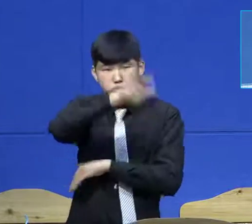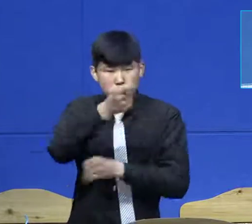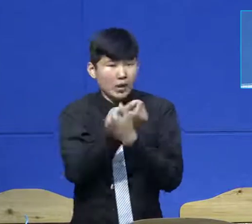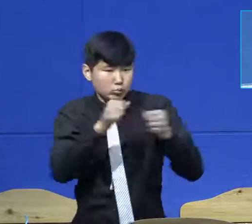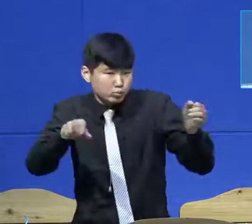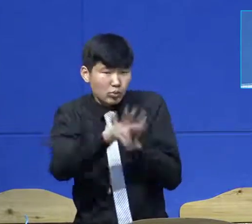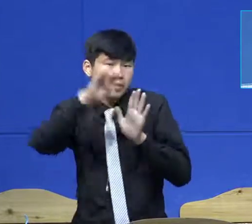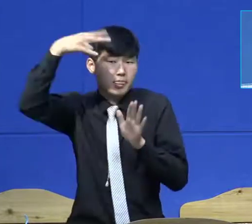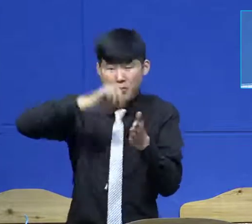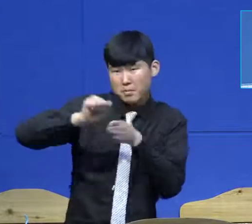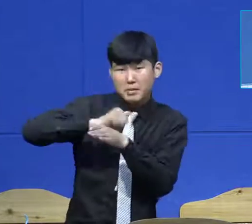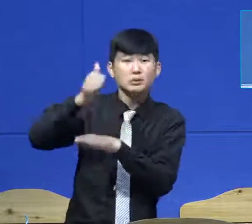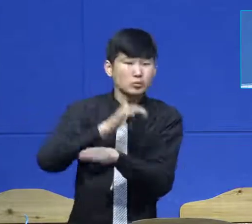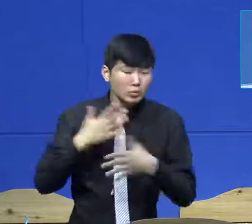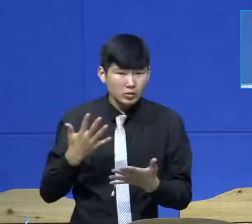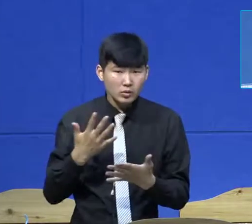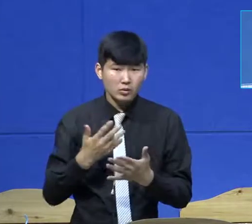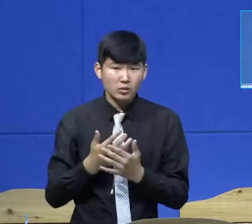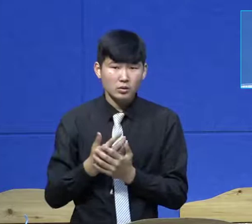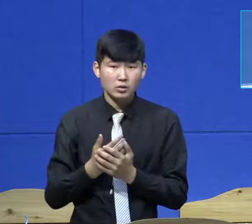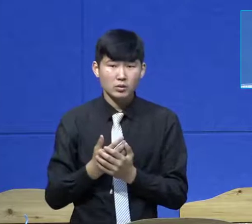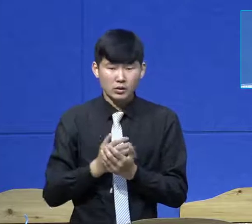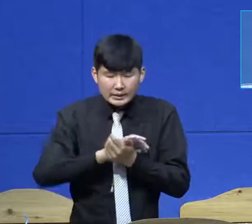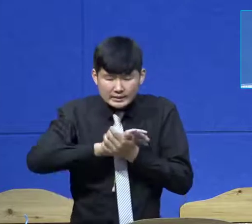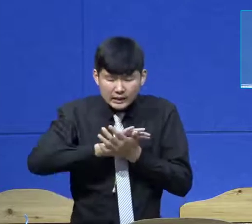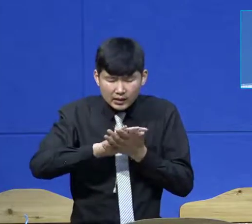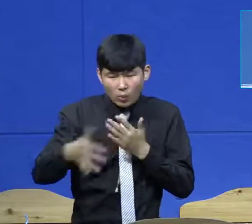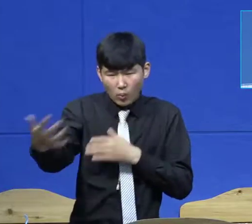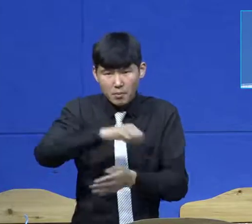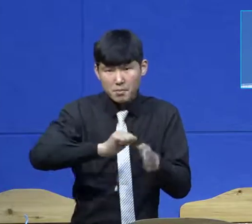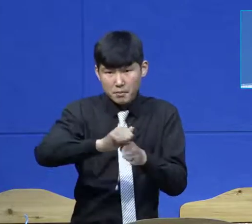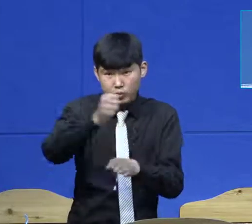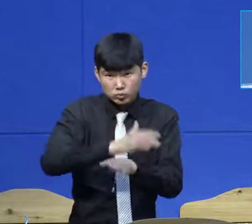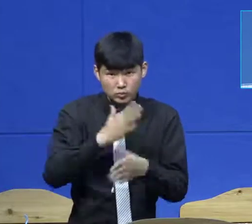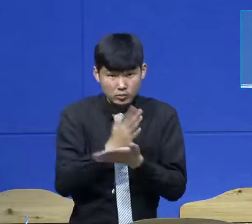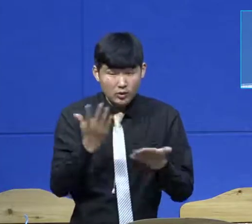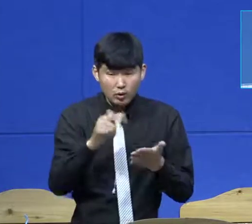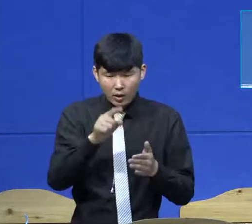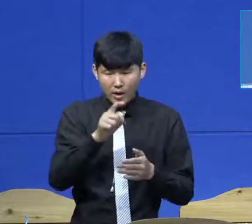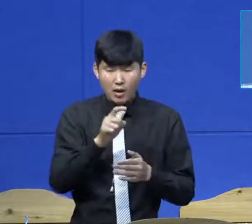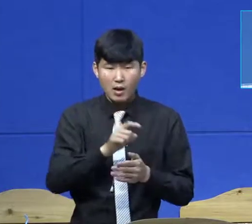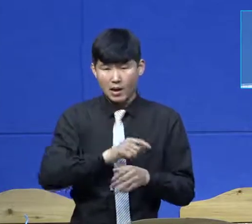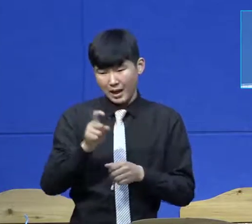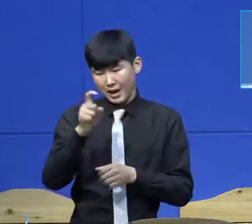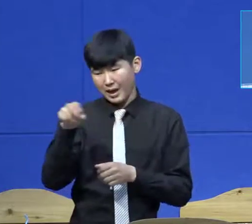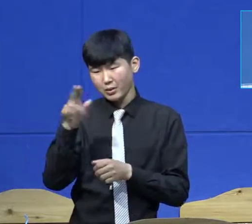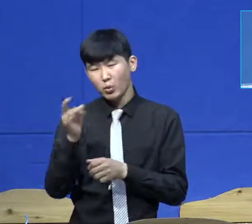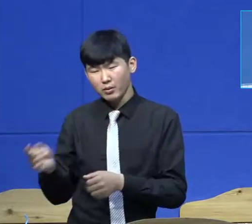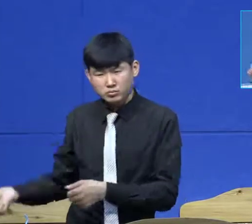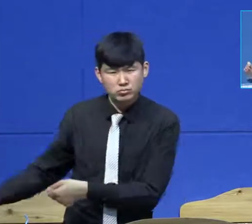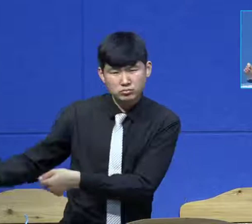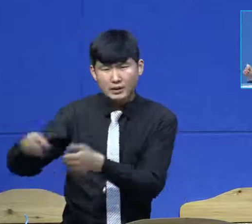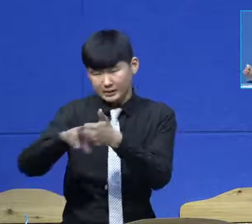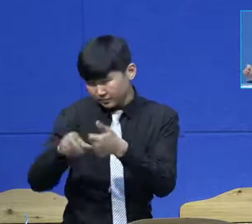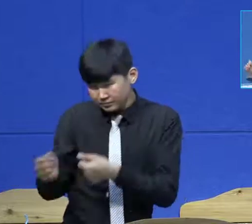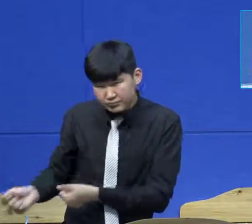болохоор нэгүслийг бэлтгэсэн цайрч хураалтад бэлэн болсон байна. Одоо хадуураа барьж очиод сайн мэдээний хадуураа